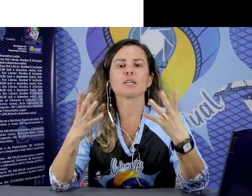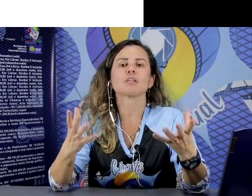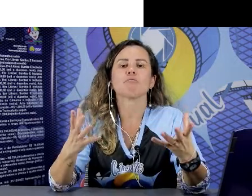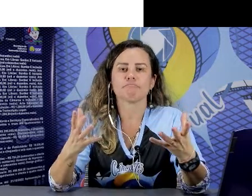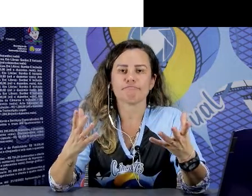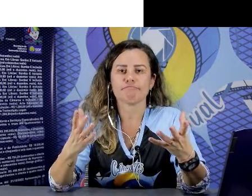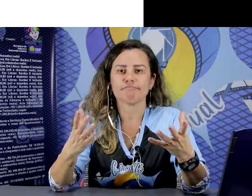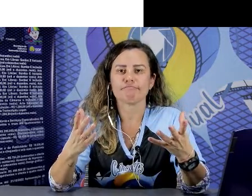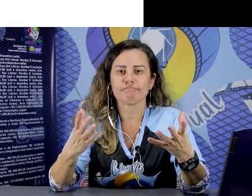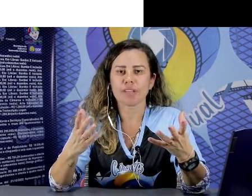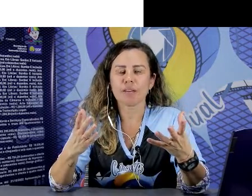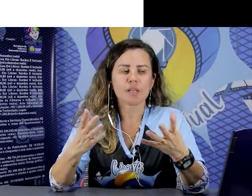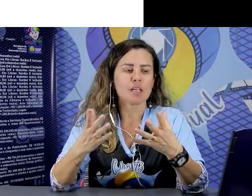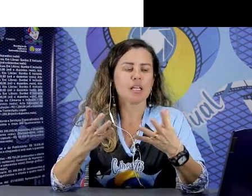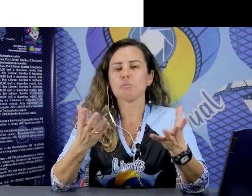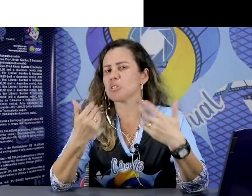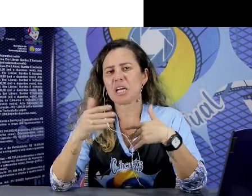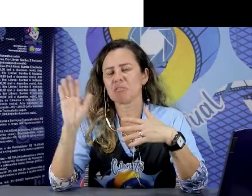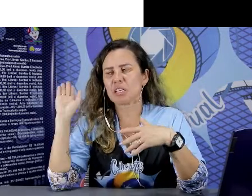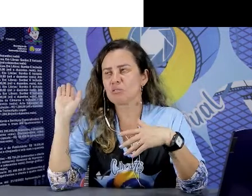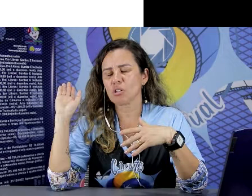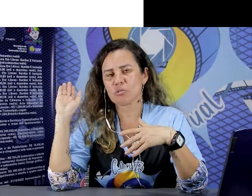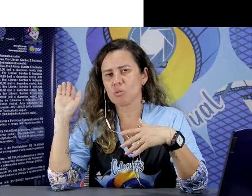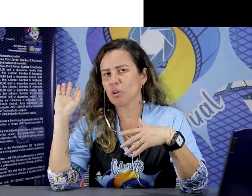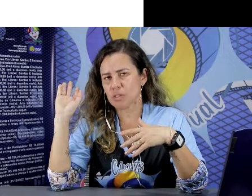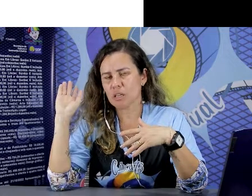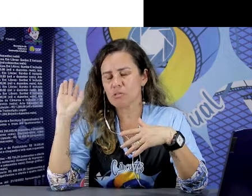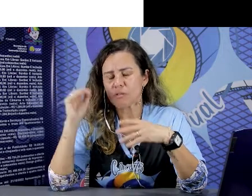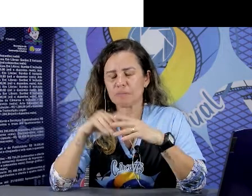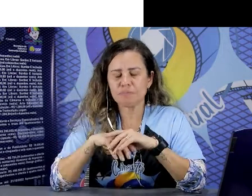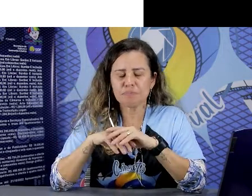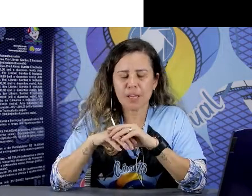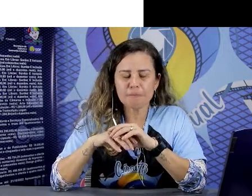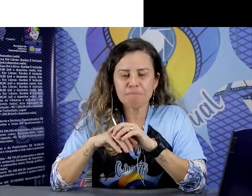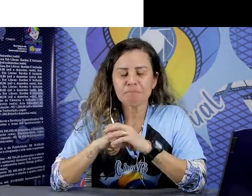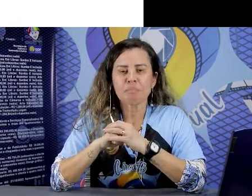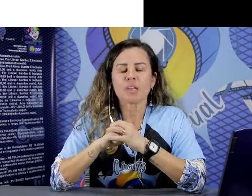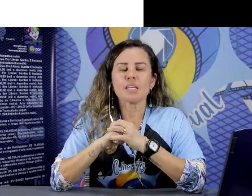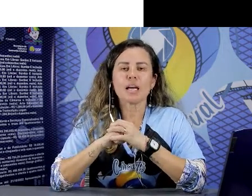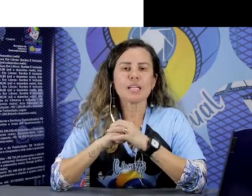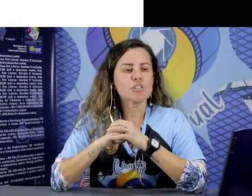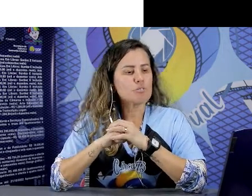comunicação, né? Ele é moderno, ele é dos anos 1900, né? E aí ele diz o